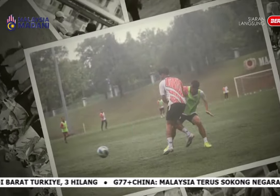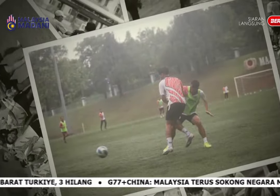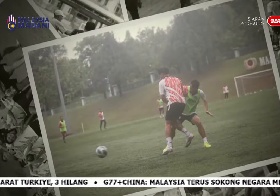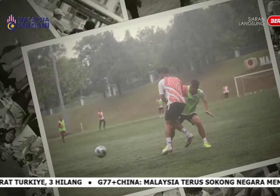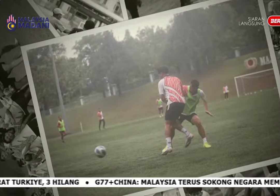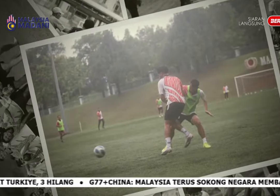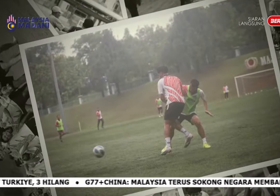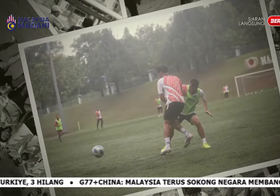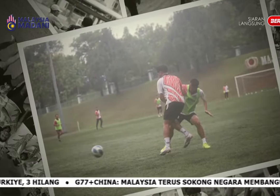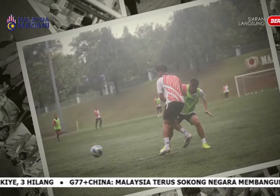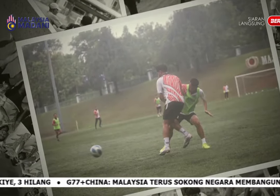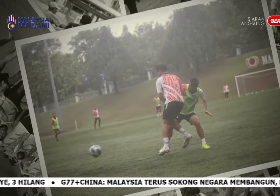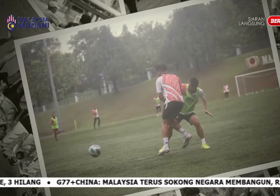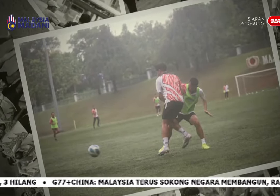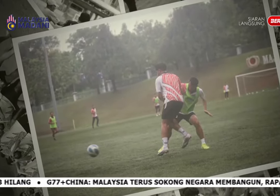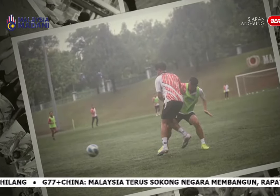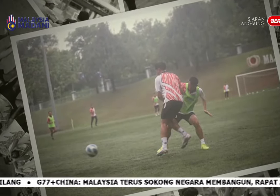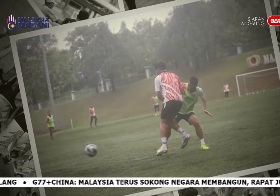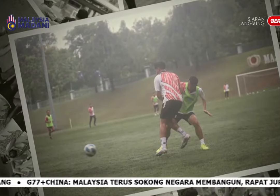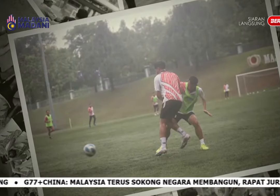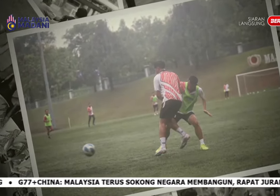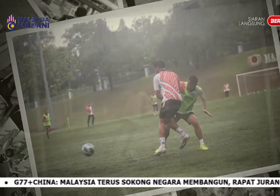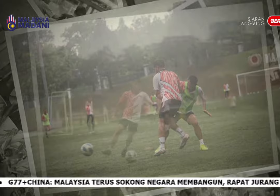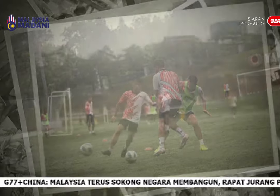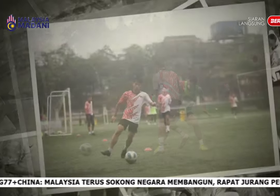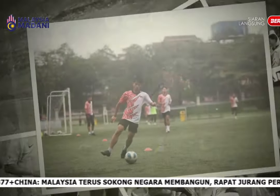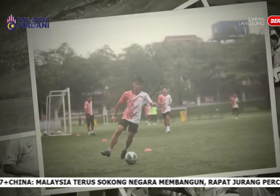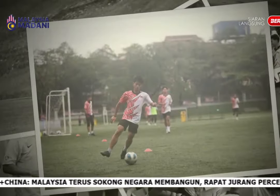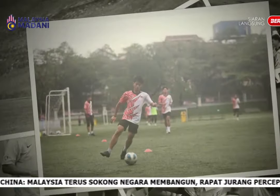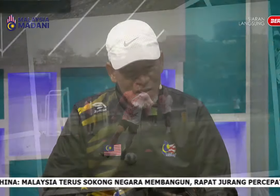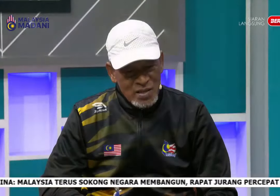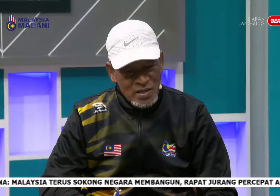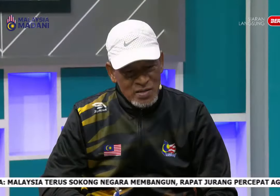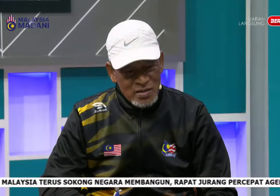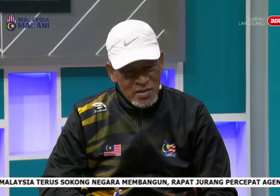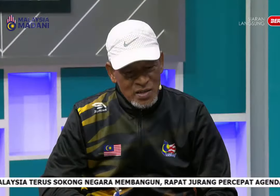dalam memilih pemain ini karena pemain ini